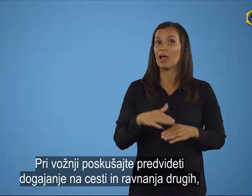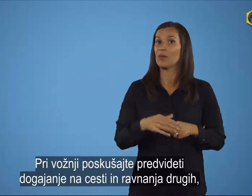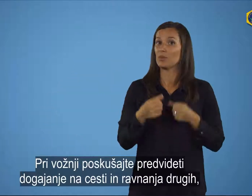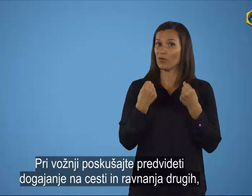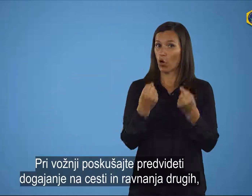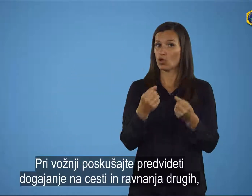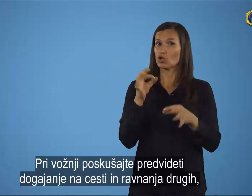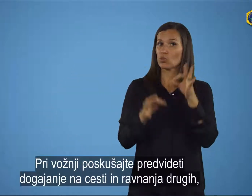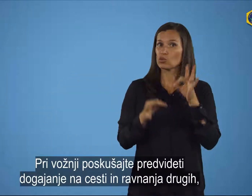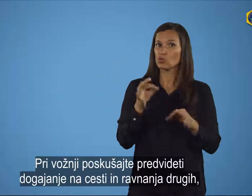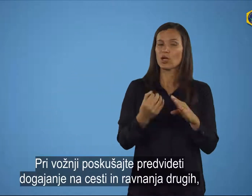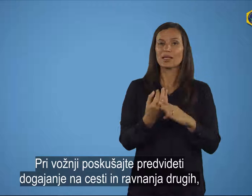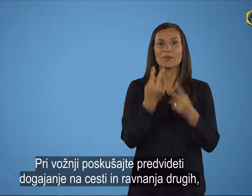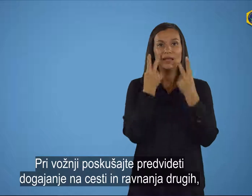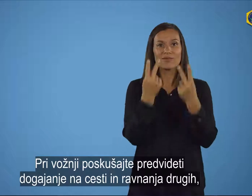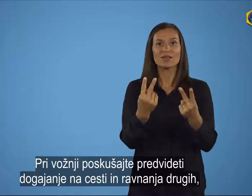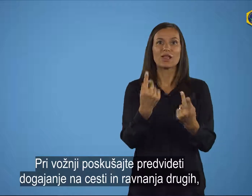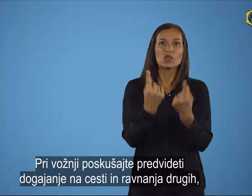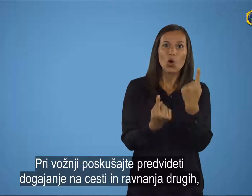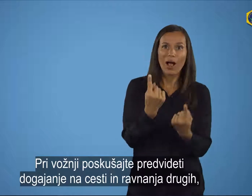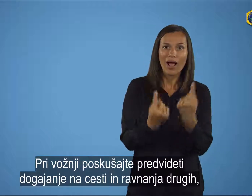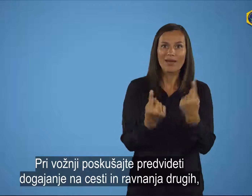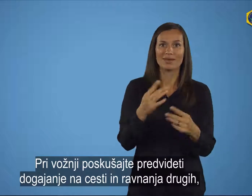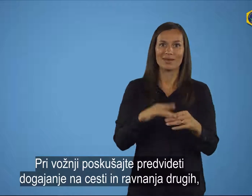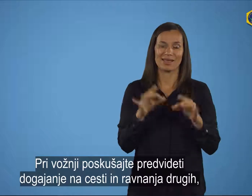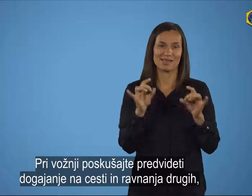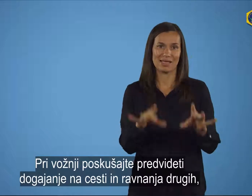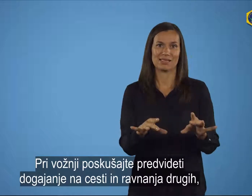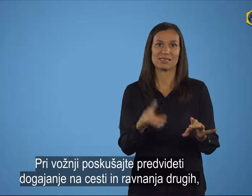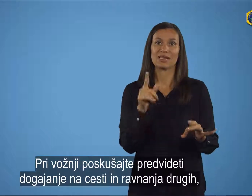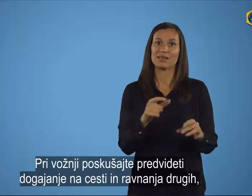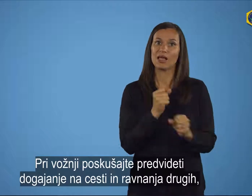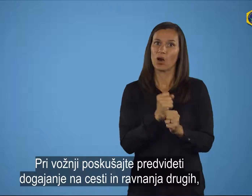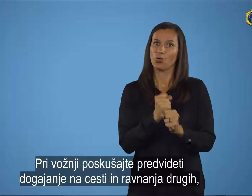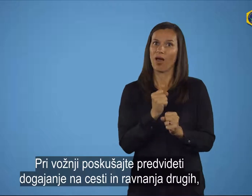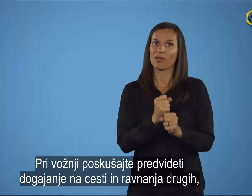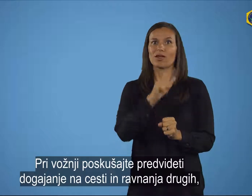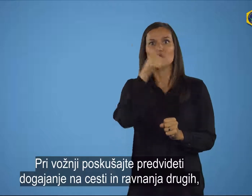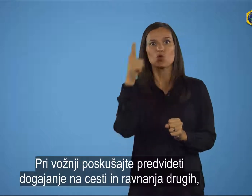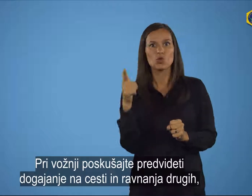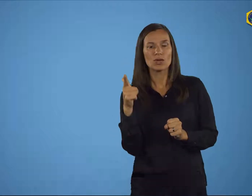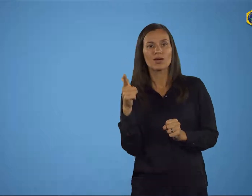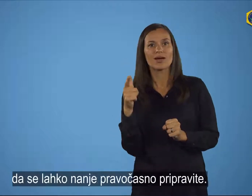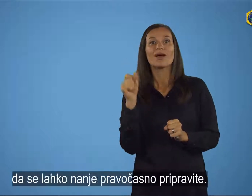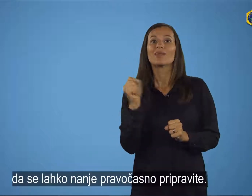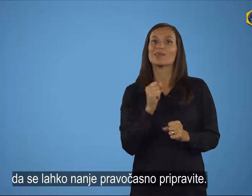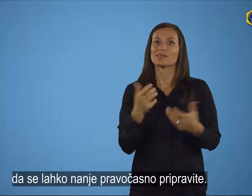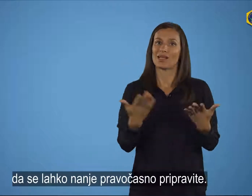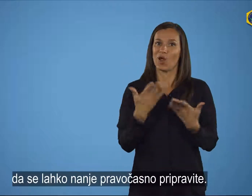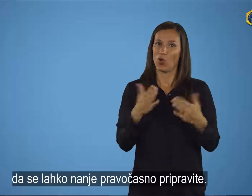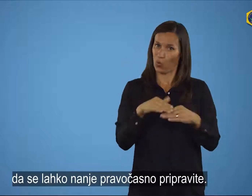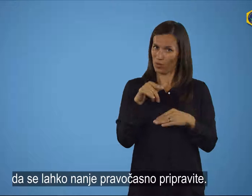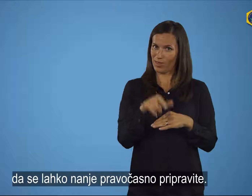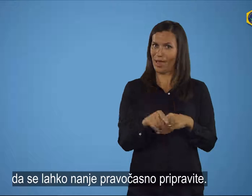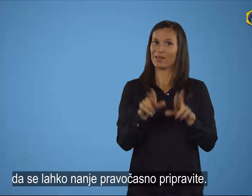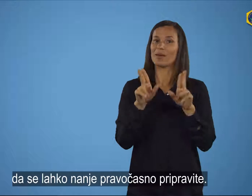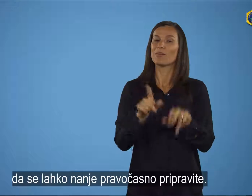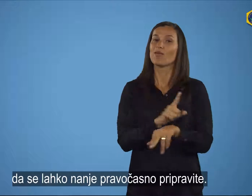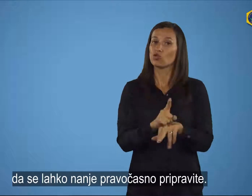Pri vožnji poskušajte predvideti dogajanje na cesti in ravnanja drugih, da se lahko nanje pravočasno